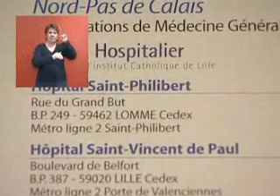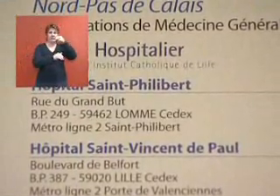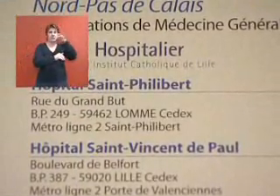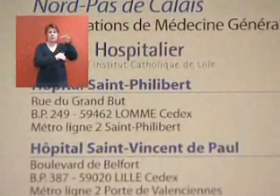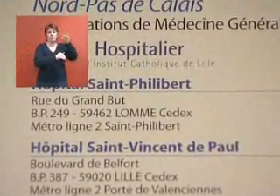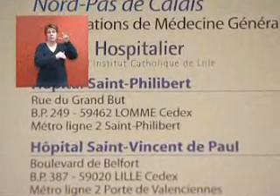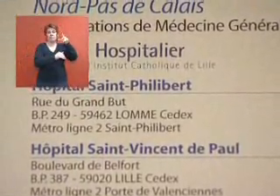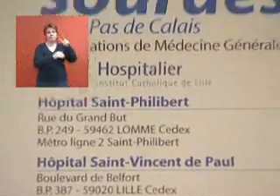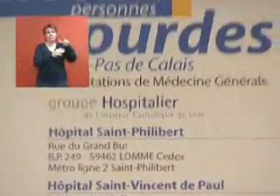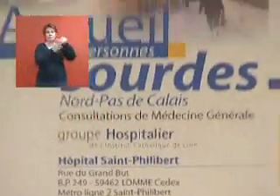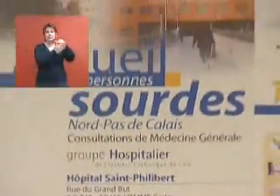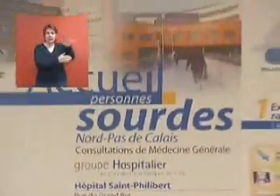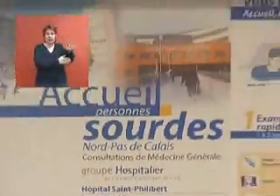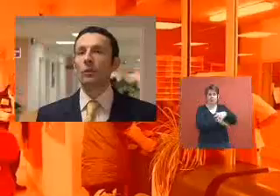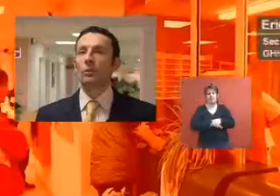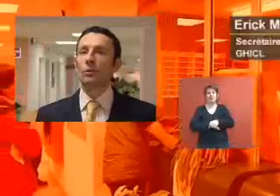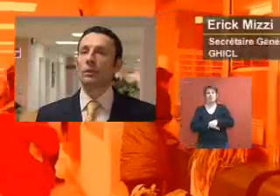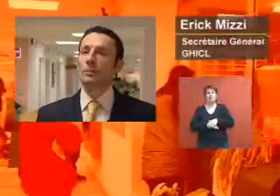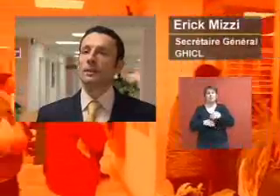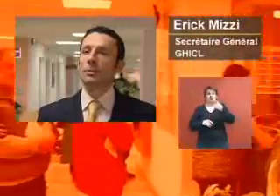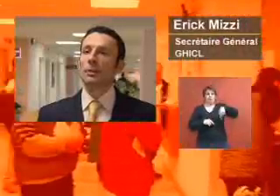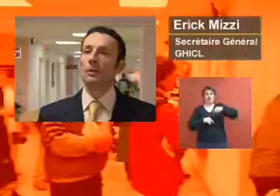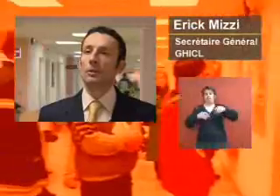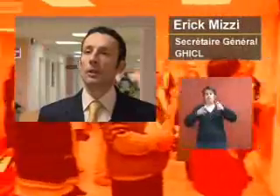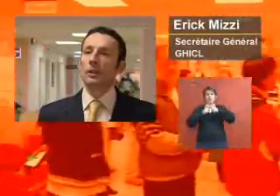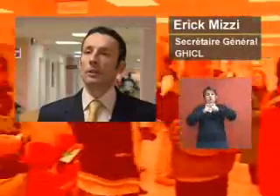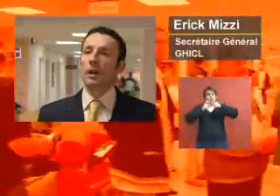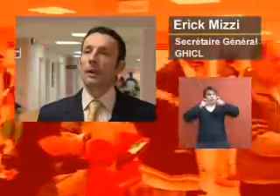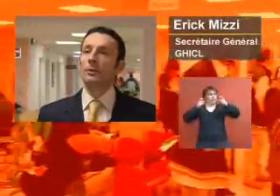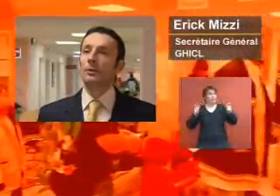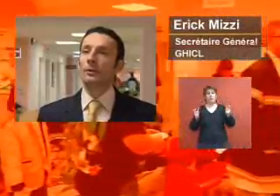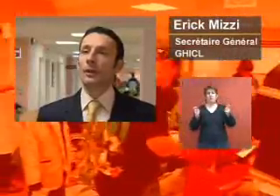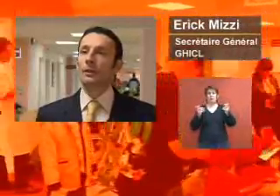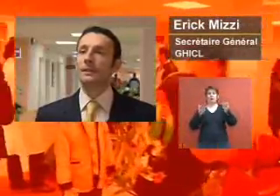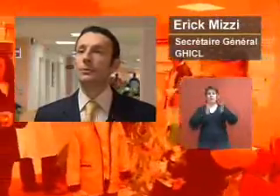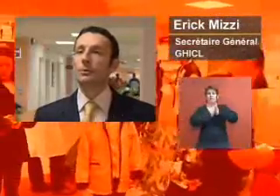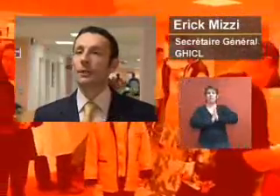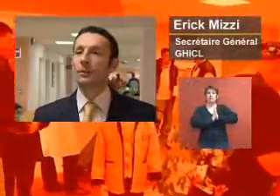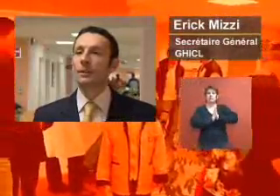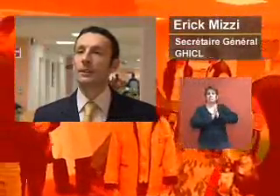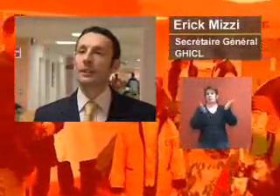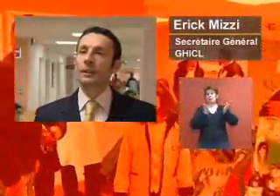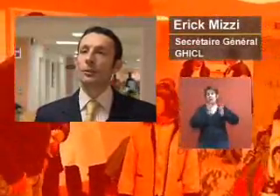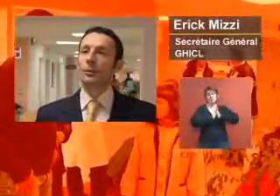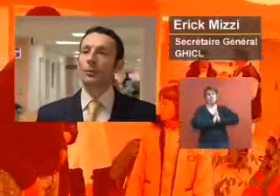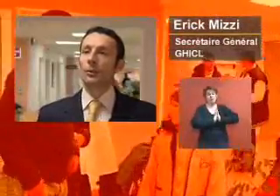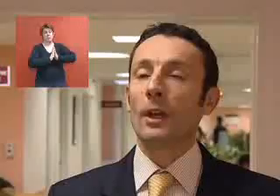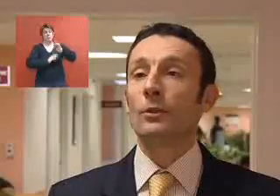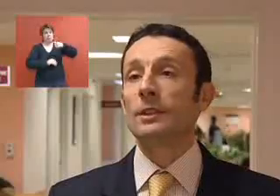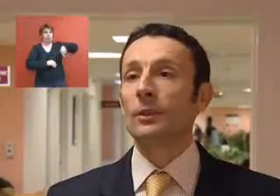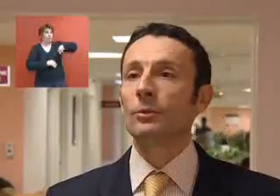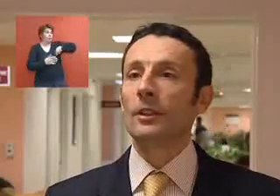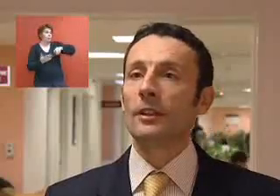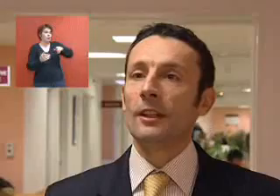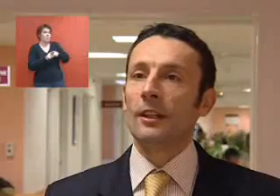en 2004. En tant qu'établissement appartenant à une institution catholique, on